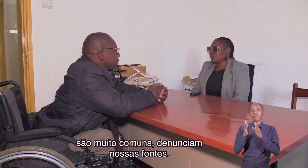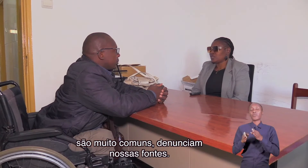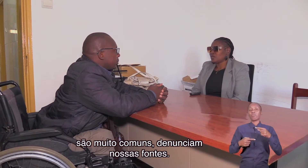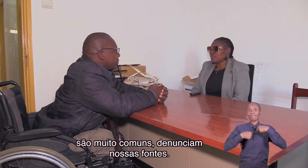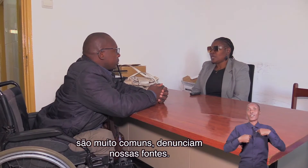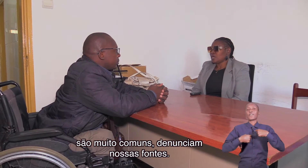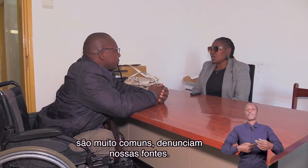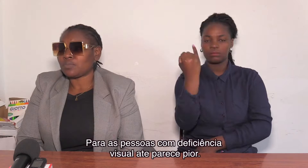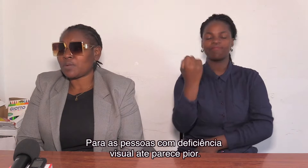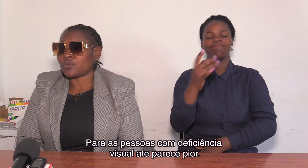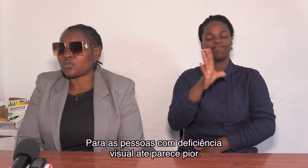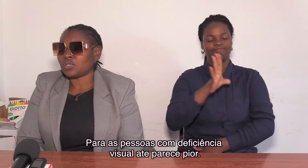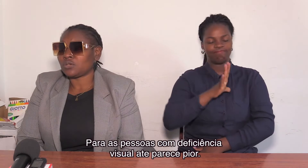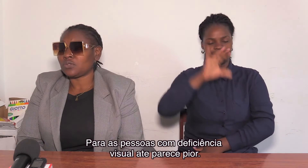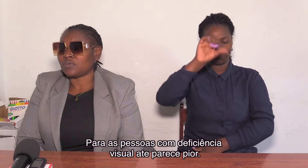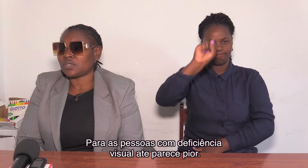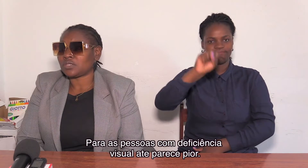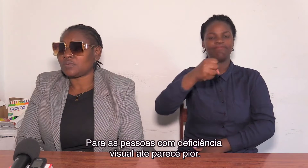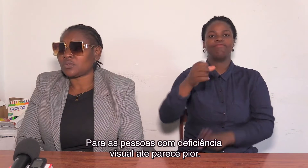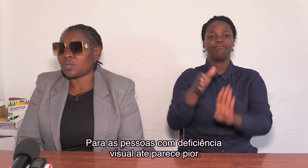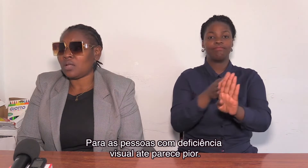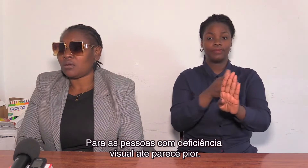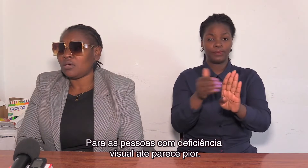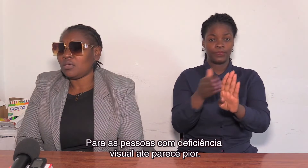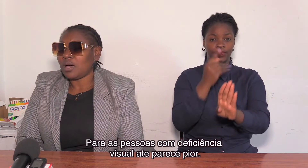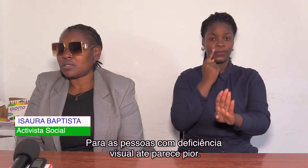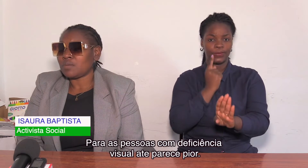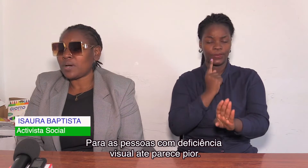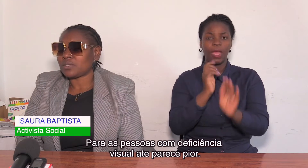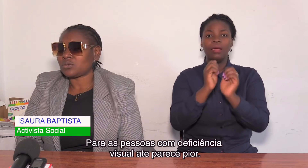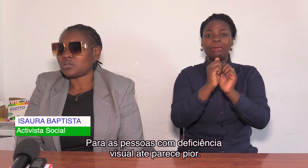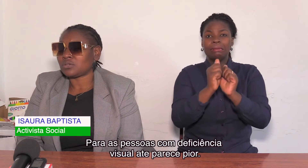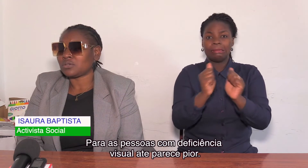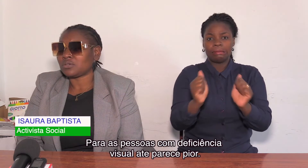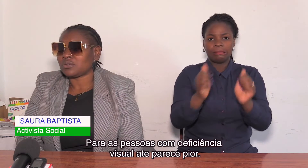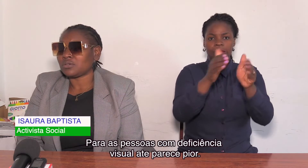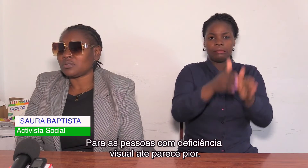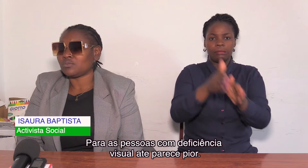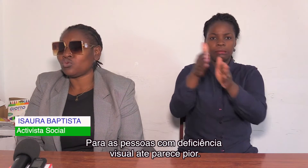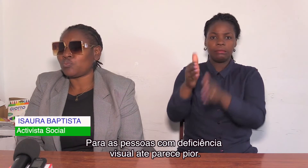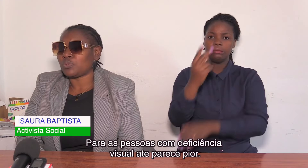nossas fontes. Para pessoas já com deficiência visual, até parece muito